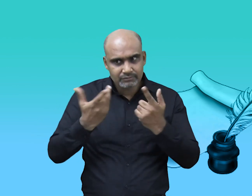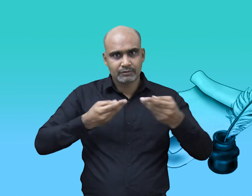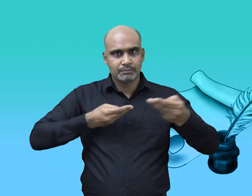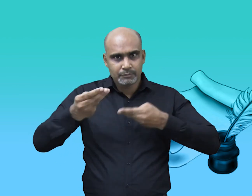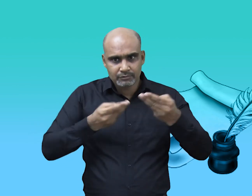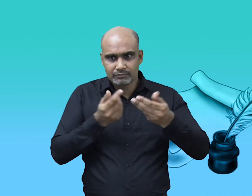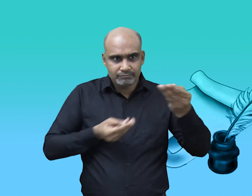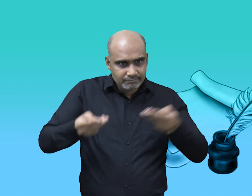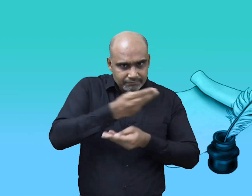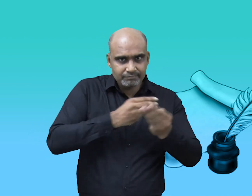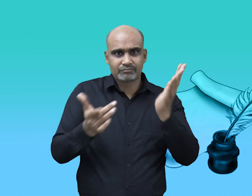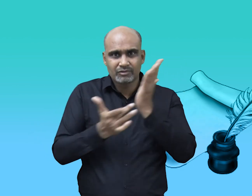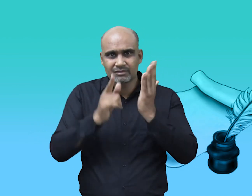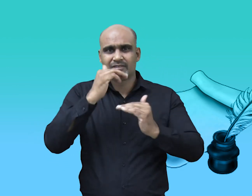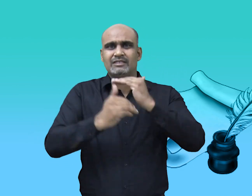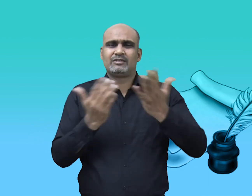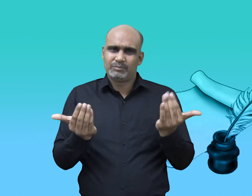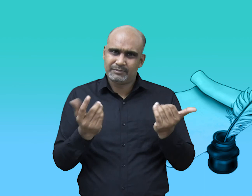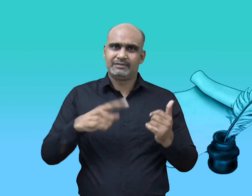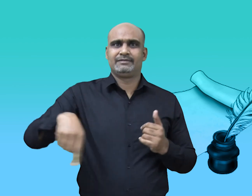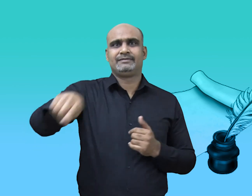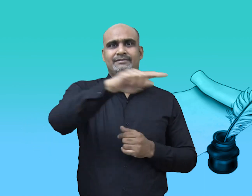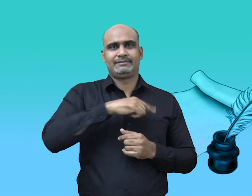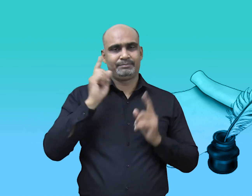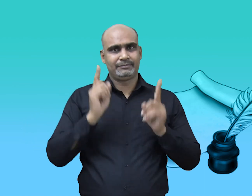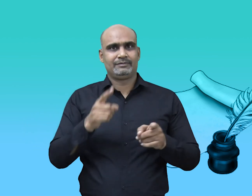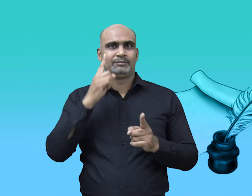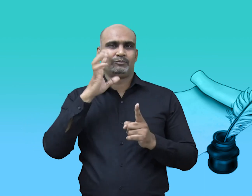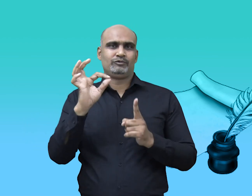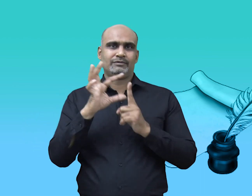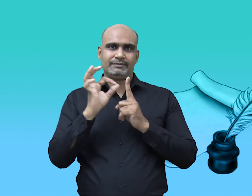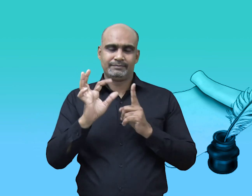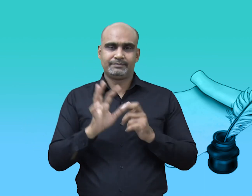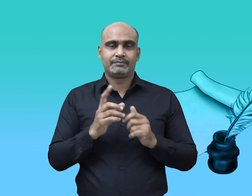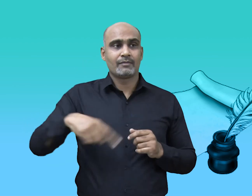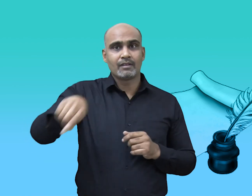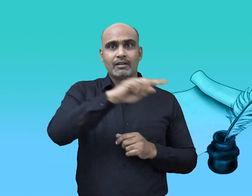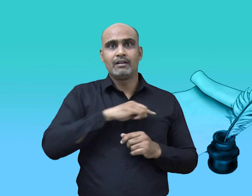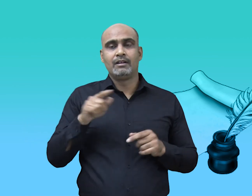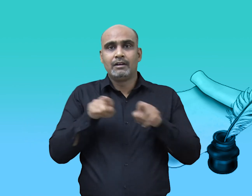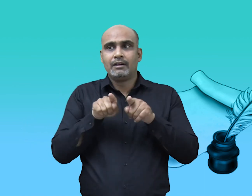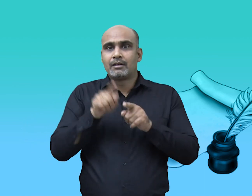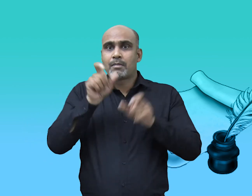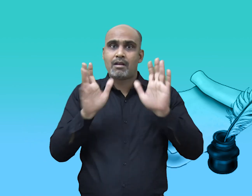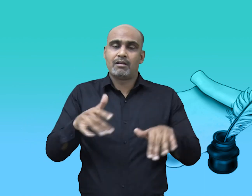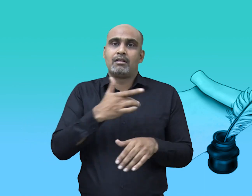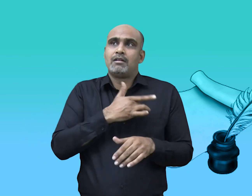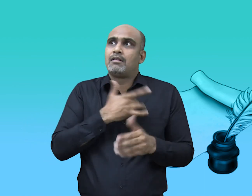जाए, हमारे देश की अर्थव्यवस्था और तकनीकों में किस प्रकार विकास लाया जाए, यह हम सभी को सोचना चाहिए। ऐसा नहीं